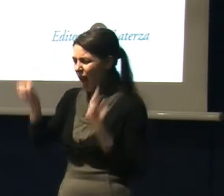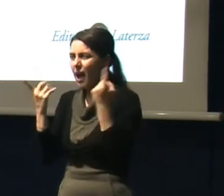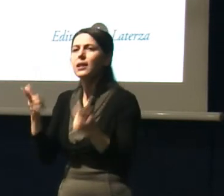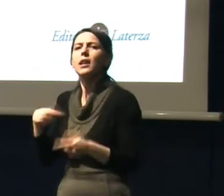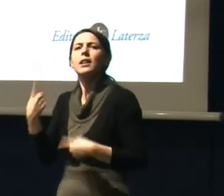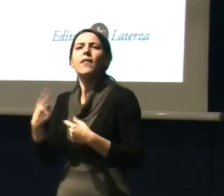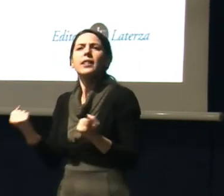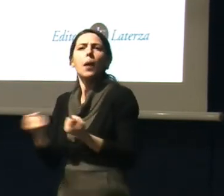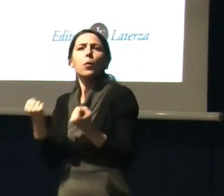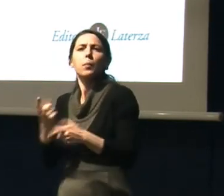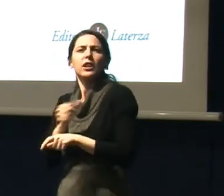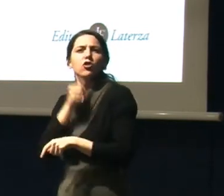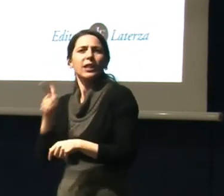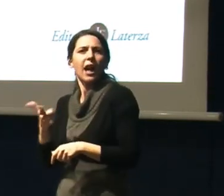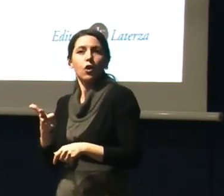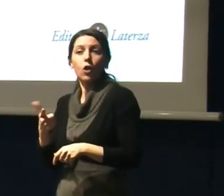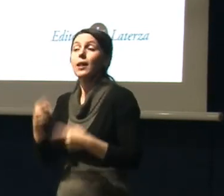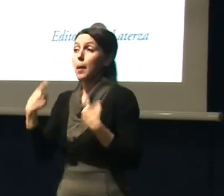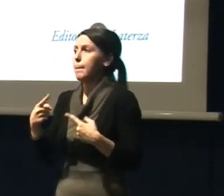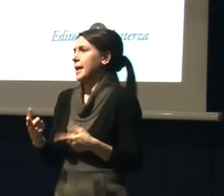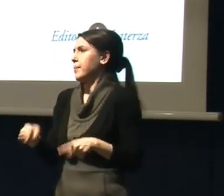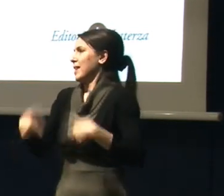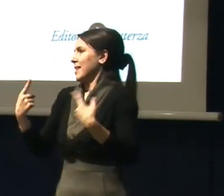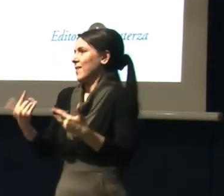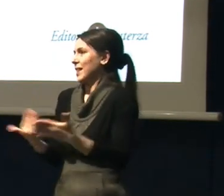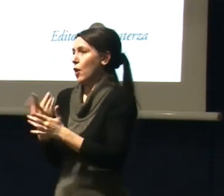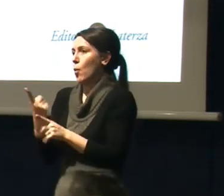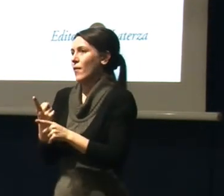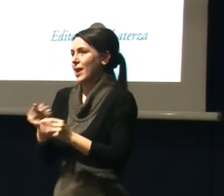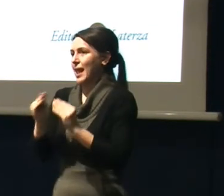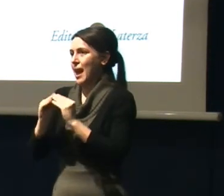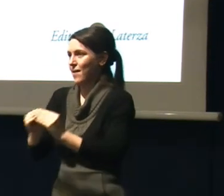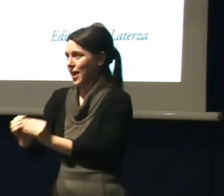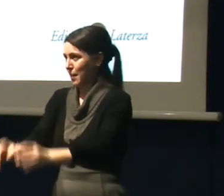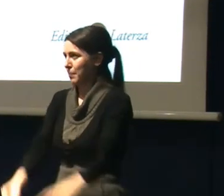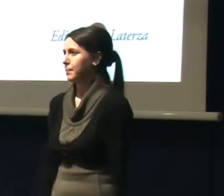una sfida naturalmente tutta ancora da definire grazie